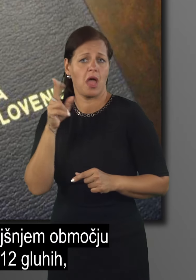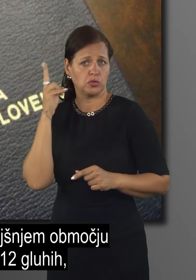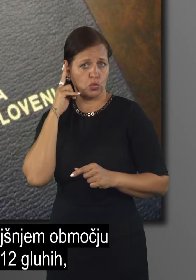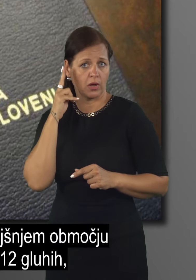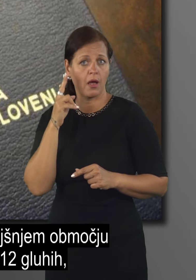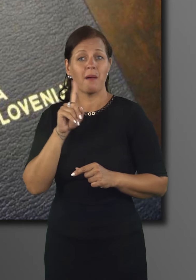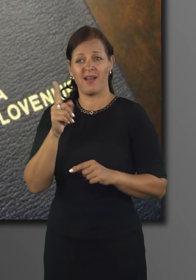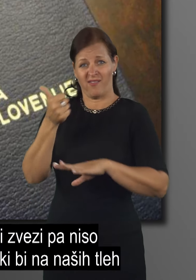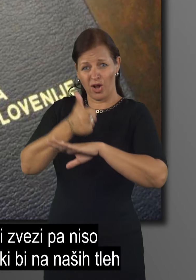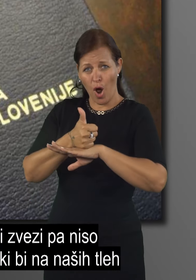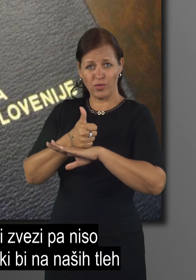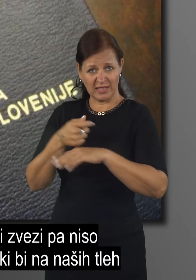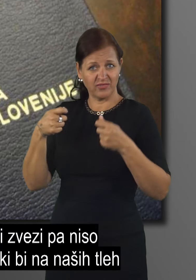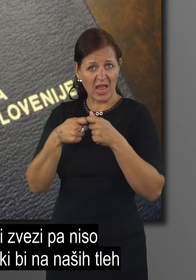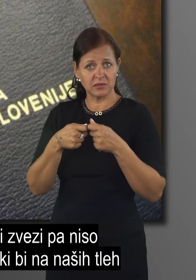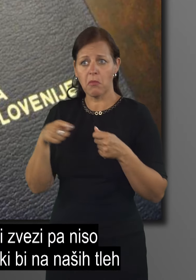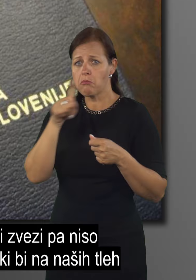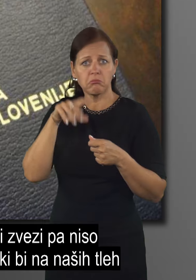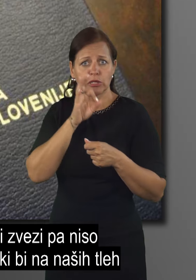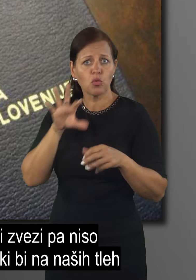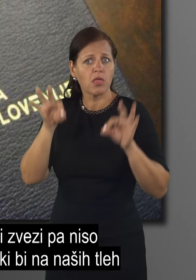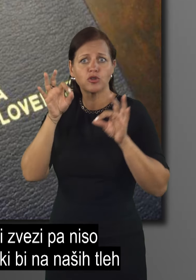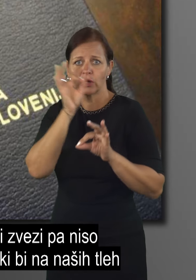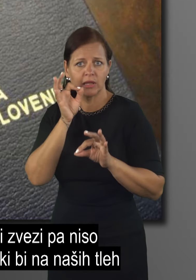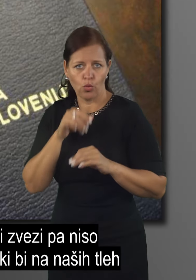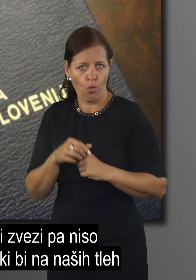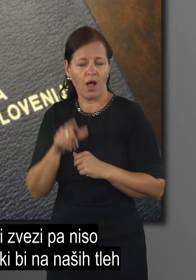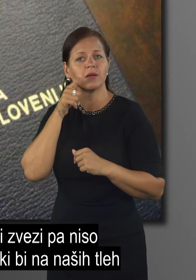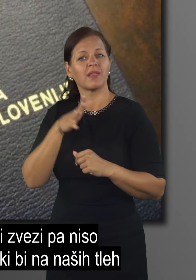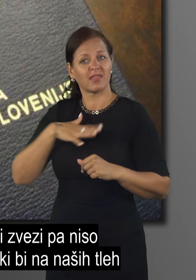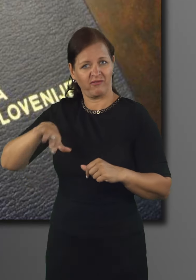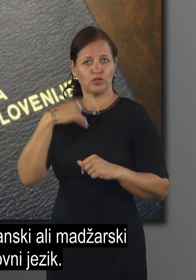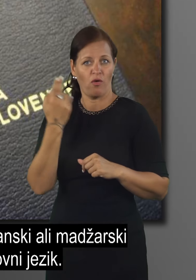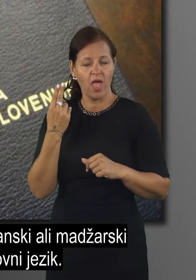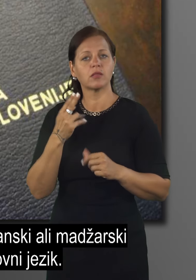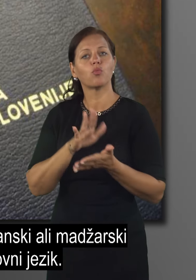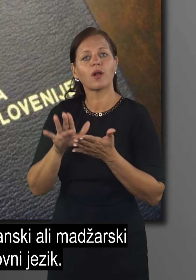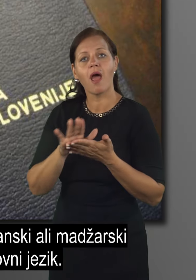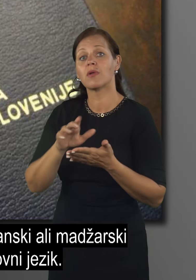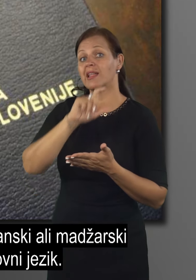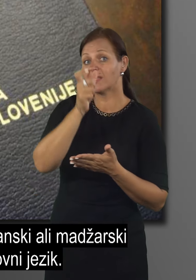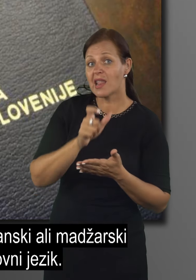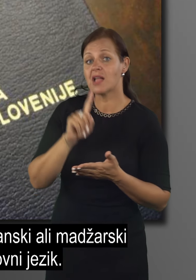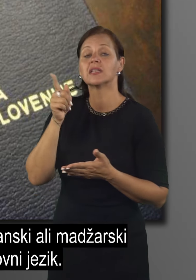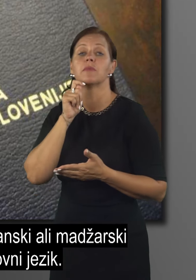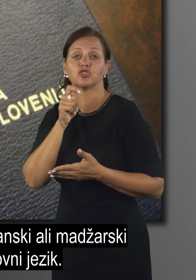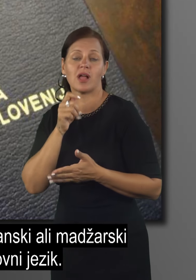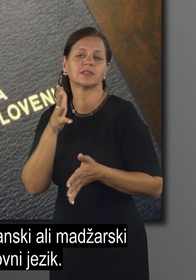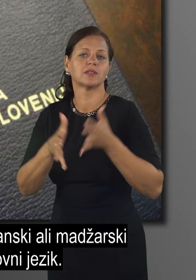v krovni zvezi pa niso našli nikogar, ki bi na naših tleh uporabljal italijanski ali madžarski znakovni jezik.